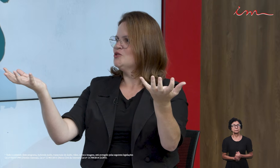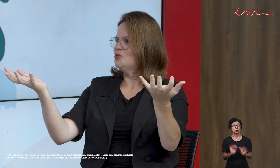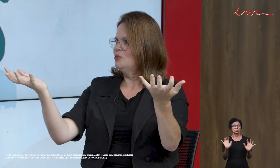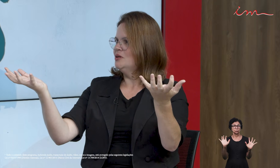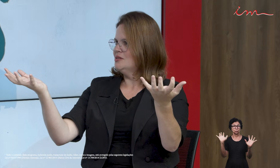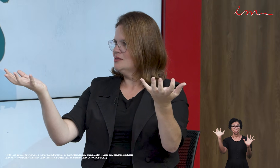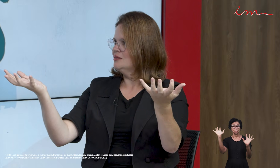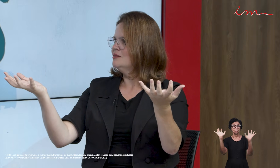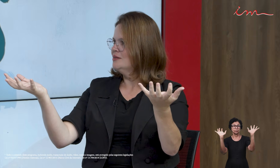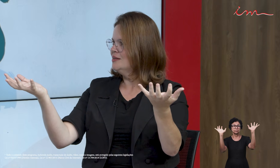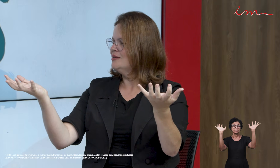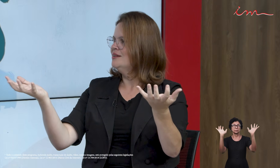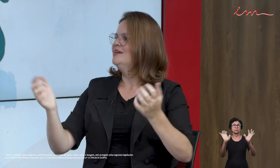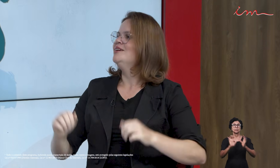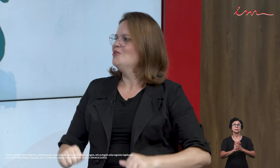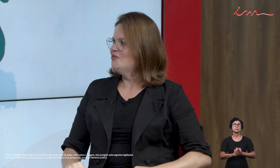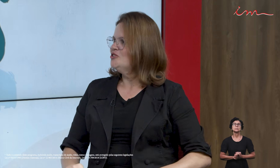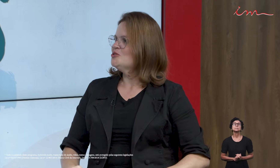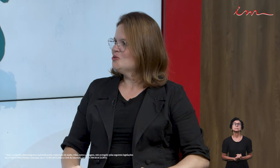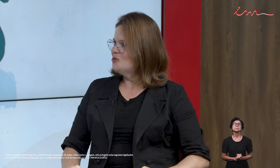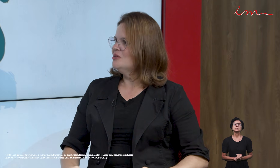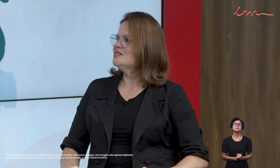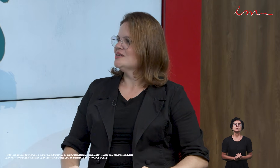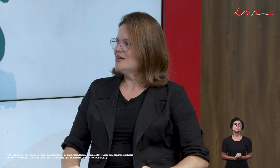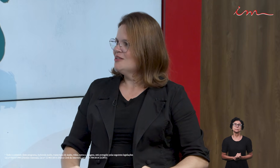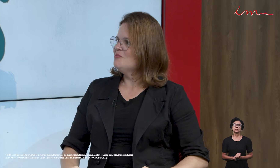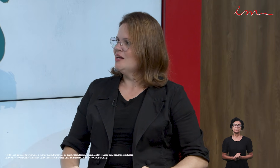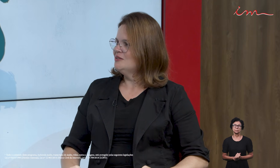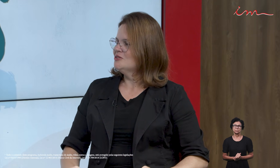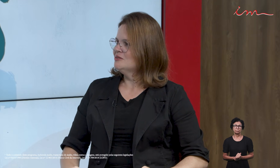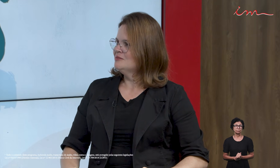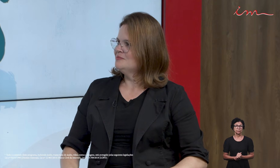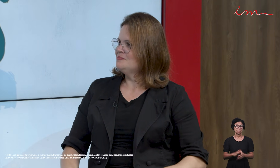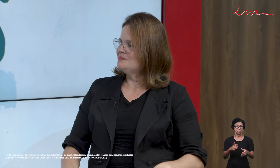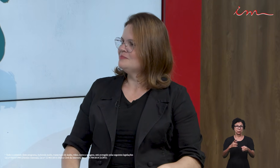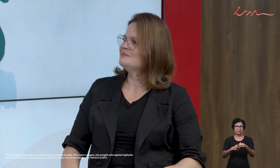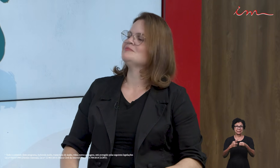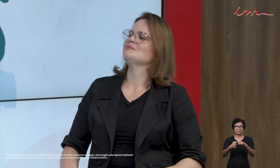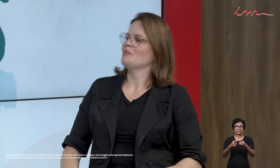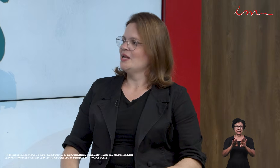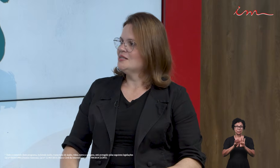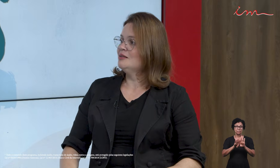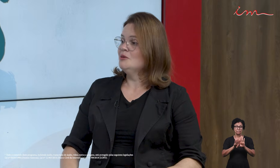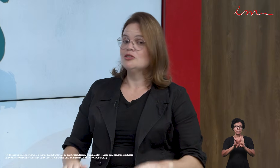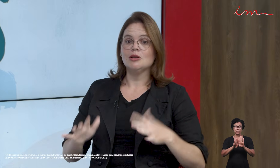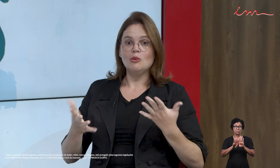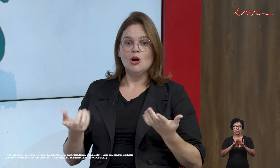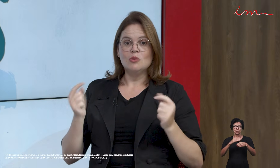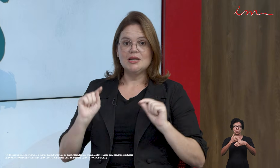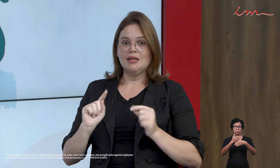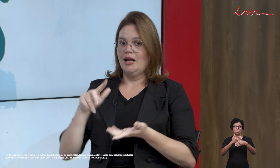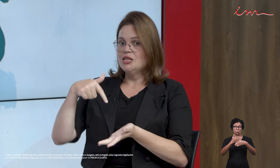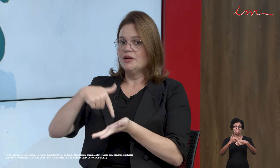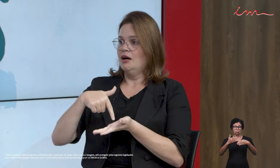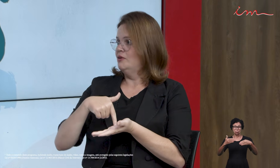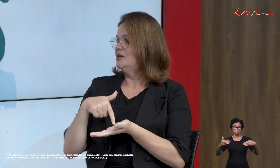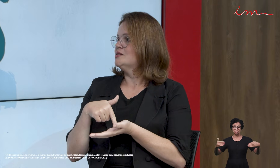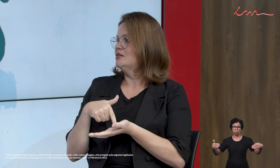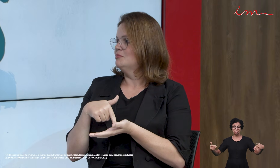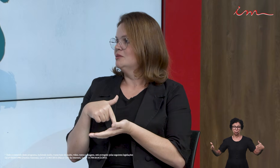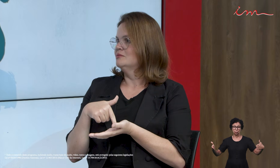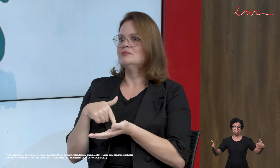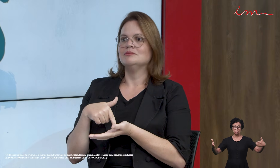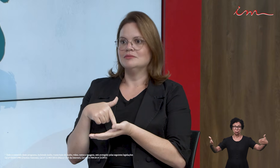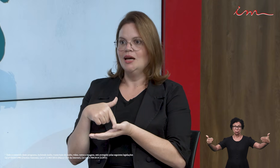torres, né? As torres. Eu vejo as torres, né? Eu vejo as torres, exatamente. Era uma cidade fortificada, né? Exatamente. Então, os atalaias ficavam